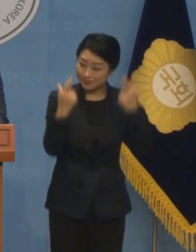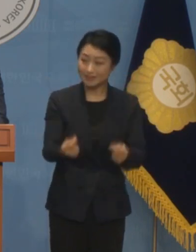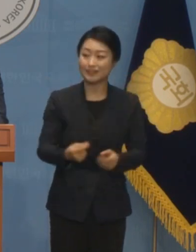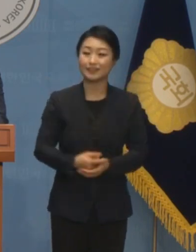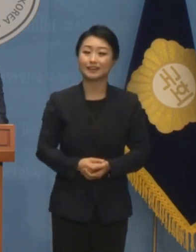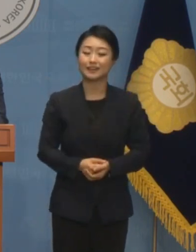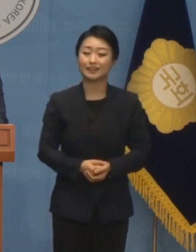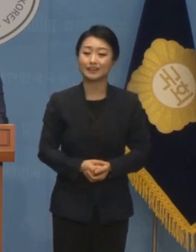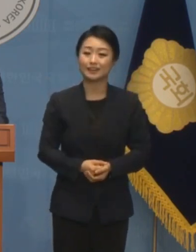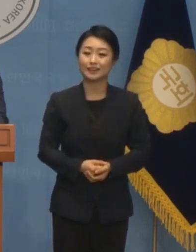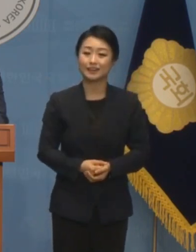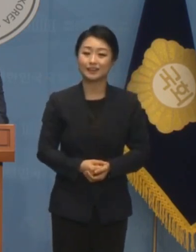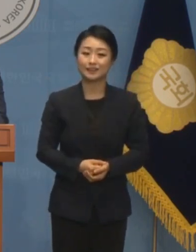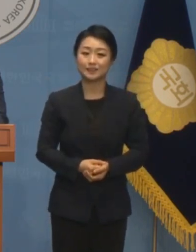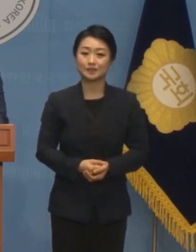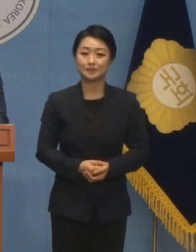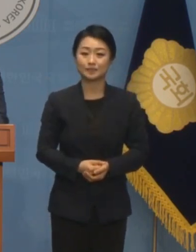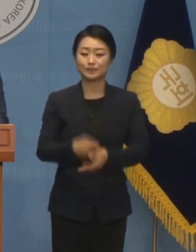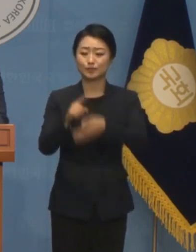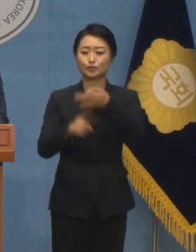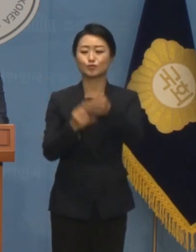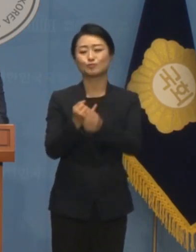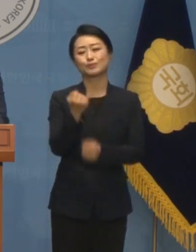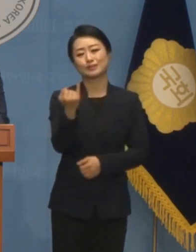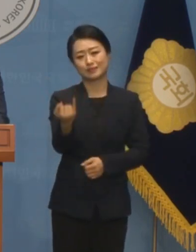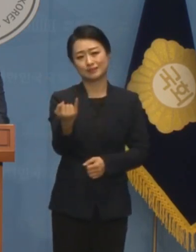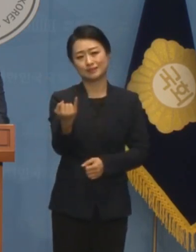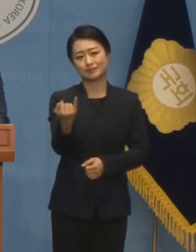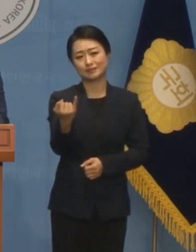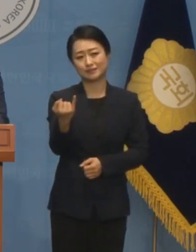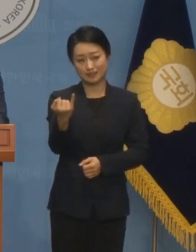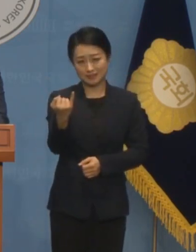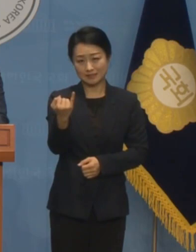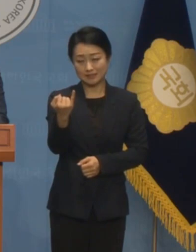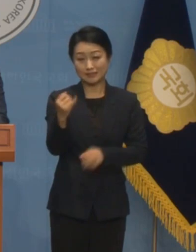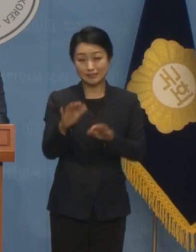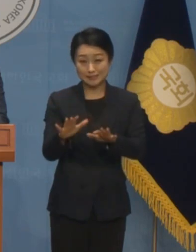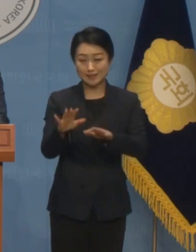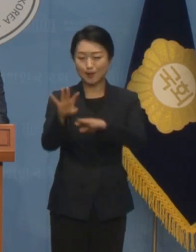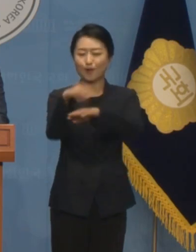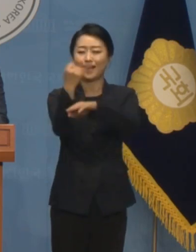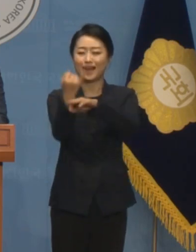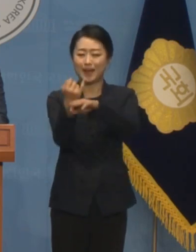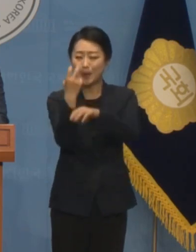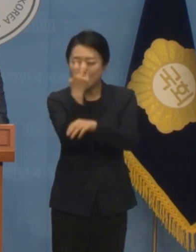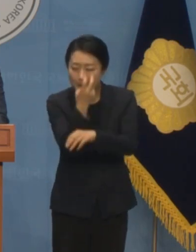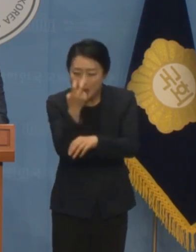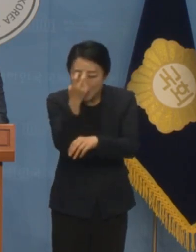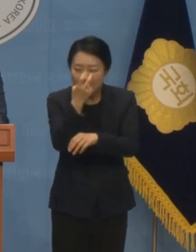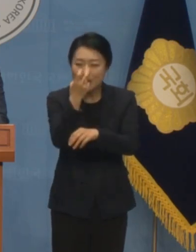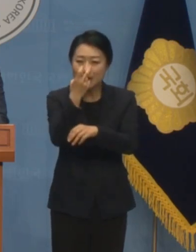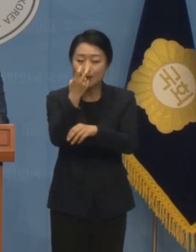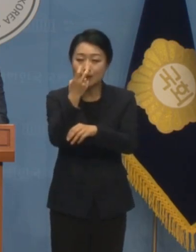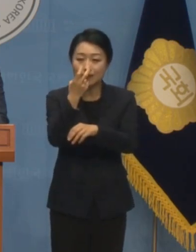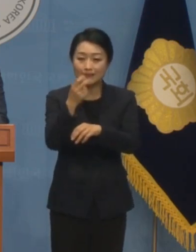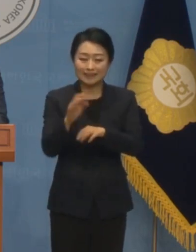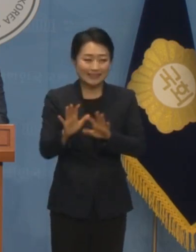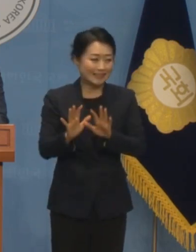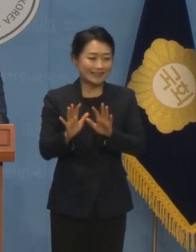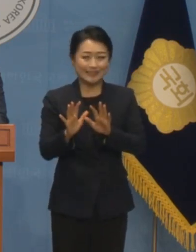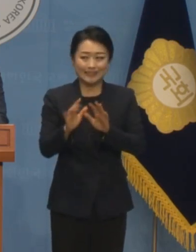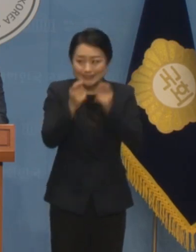이유입니다. 김건희 여사에 대한 황제 조사의 여파를 최소화하고 야당의